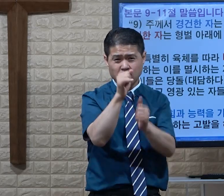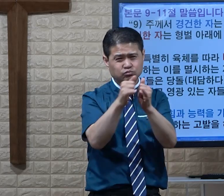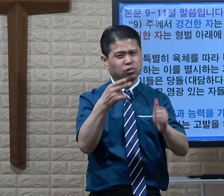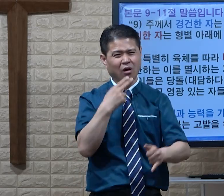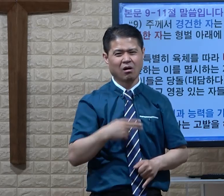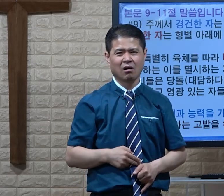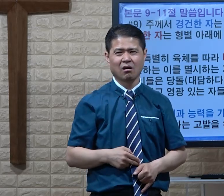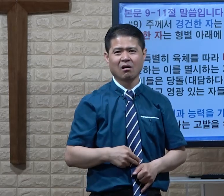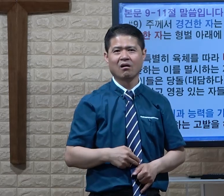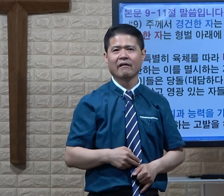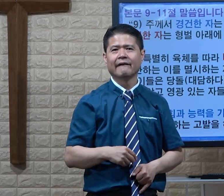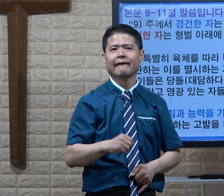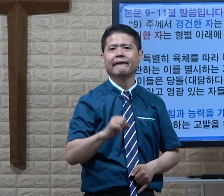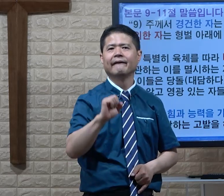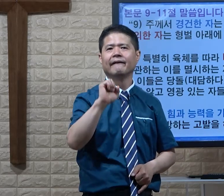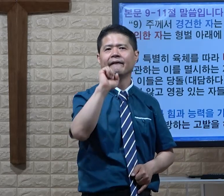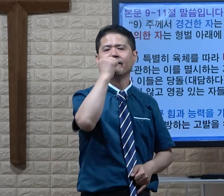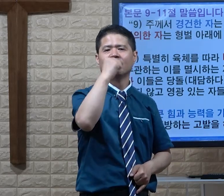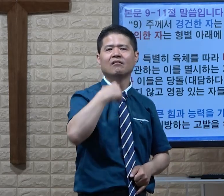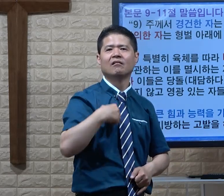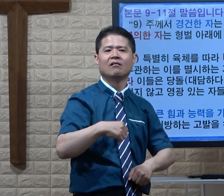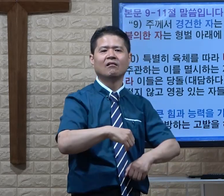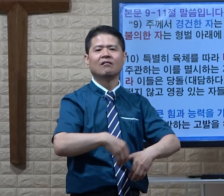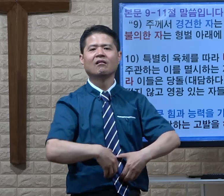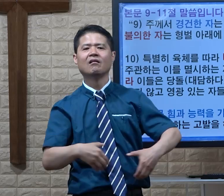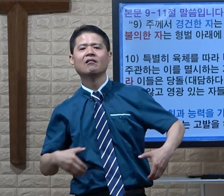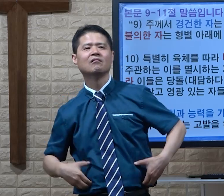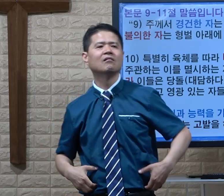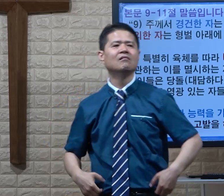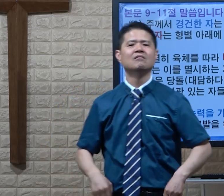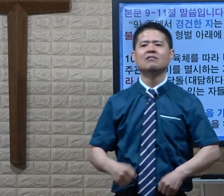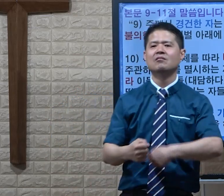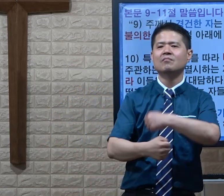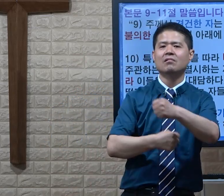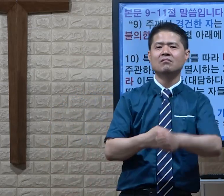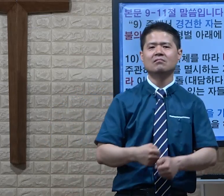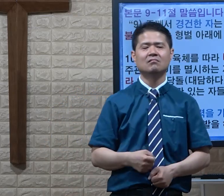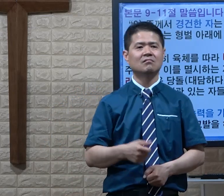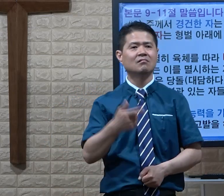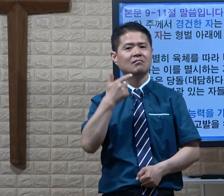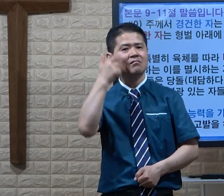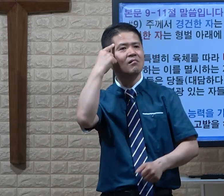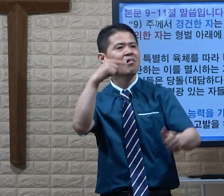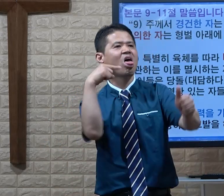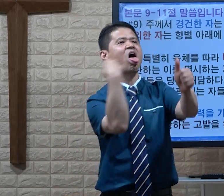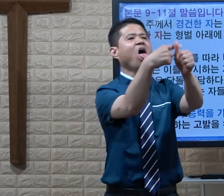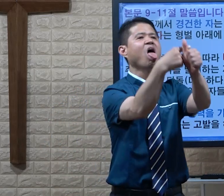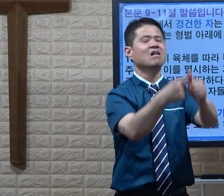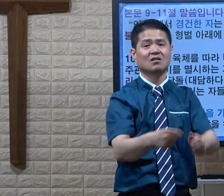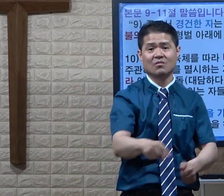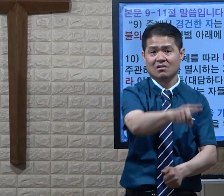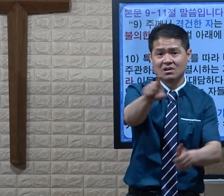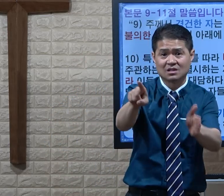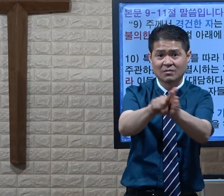영광 있는 자들을 비방하거니와 바로 이런 육체를 따라서